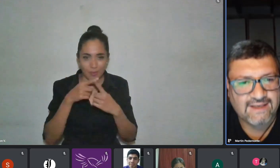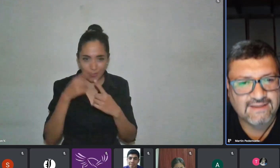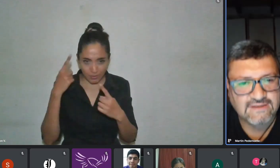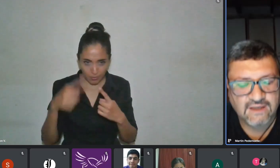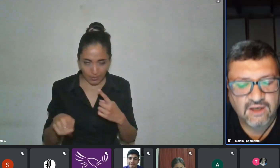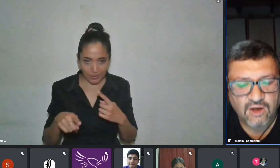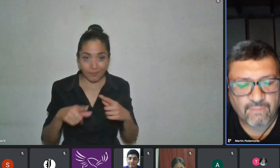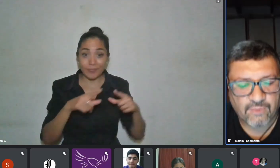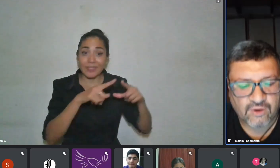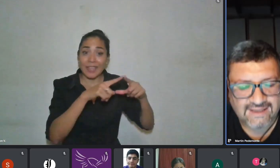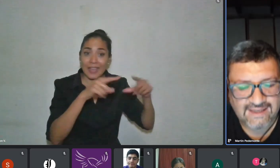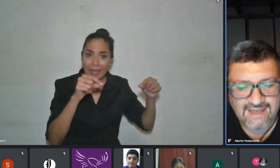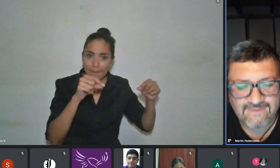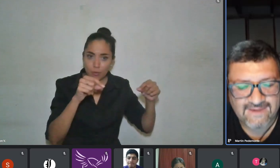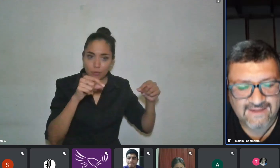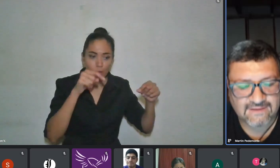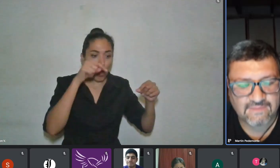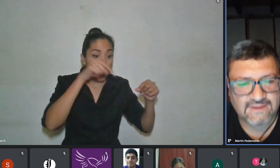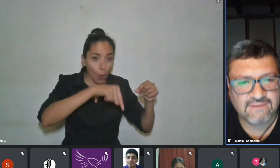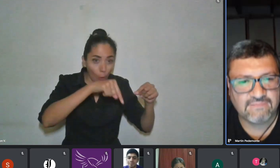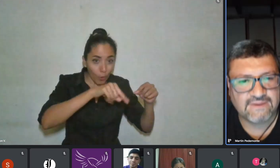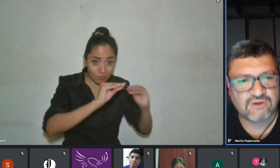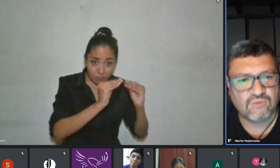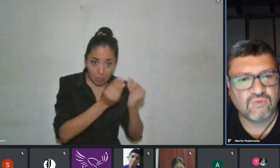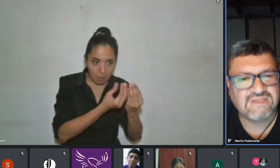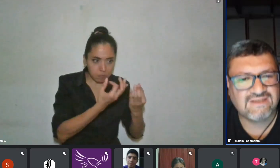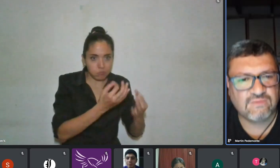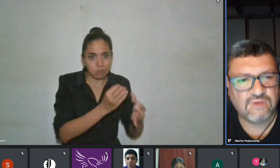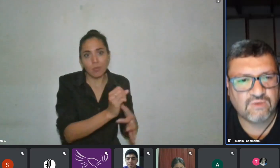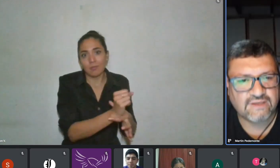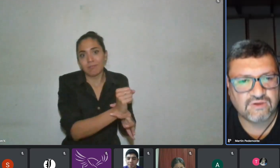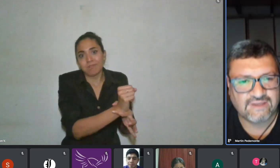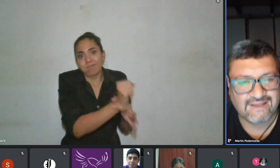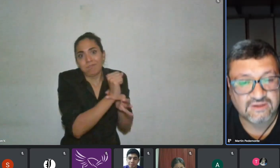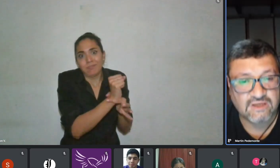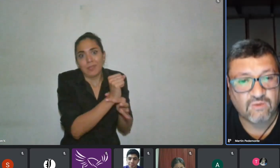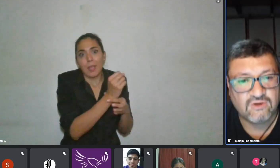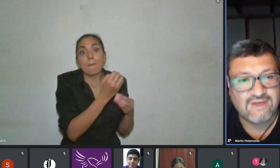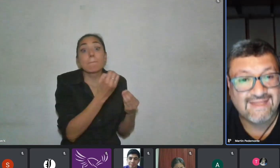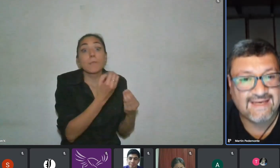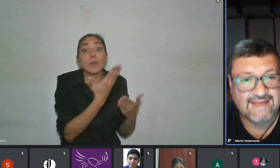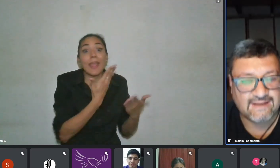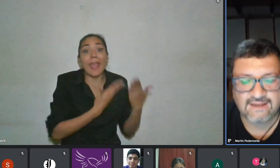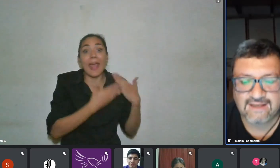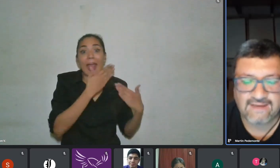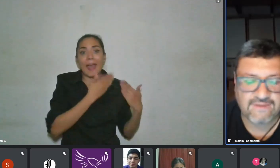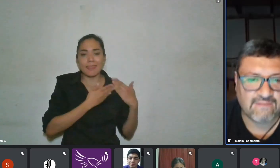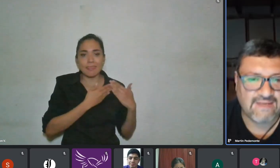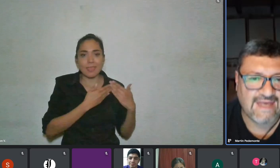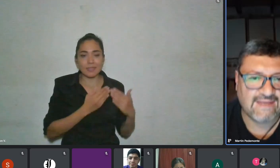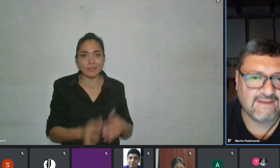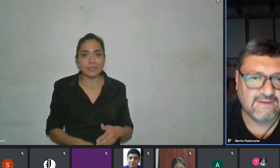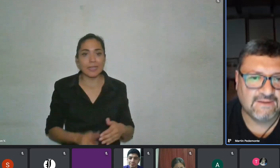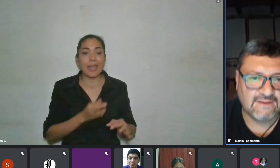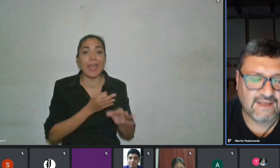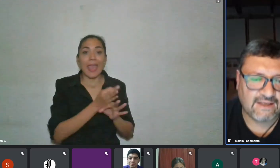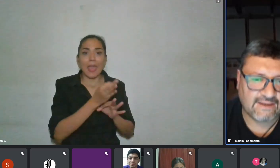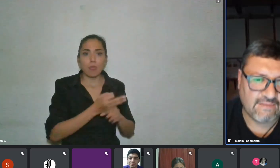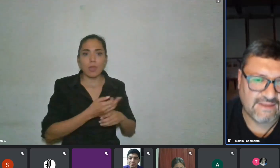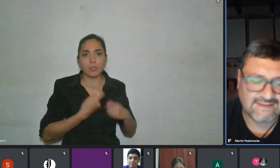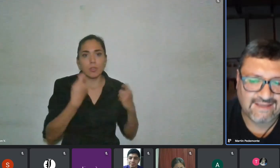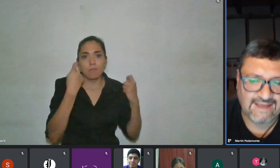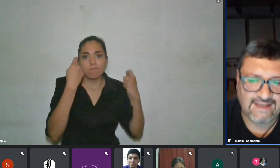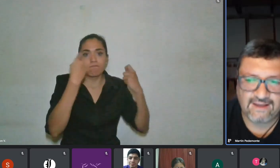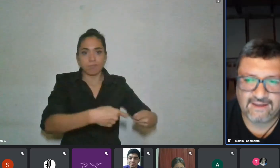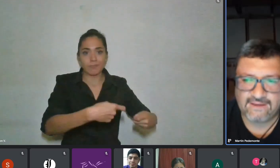Japón es lo que es porque evidentemente invirtió muchísimo en educación. Entonces, cuando le digan que Javier Milei